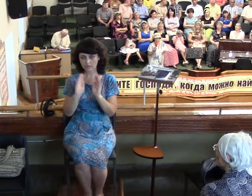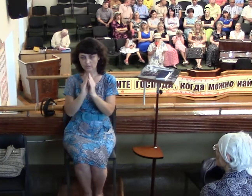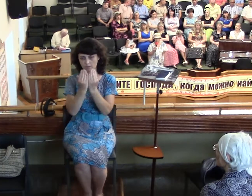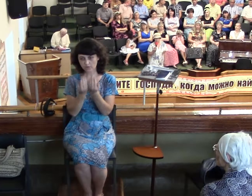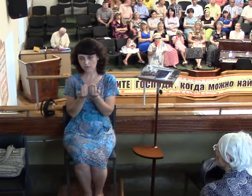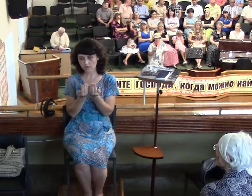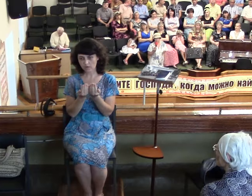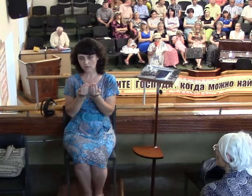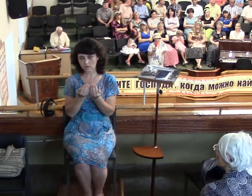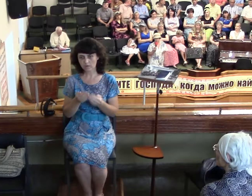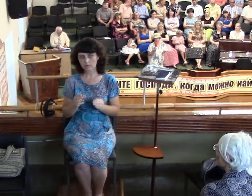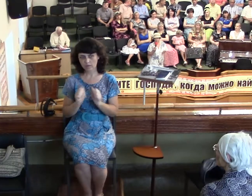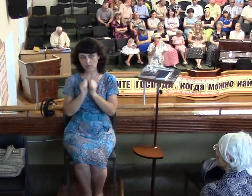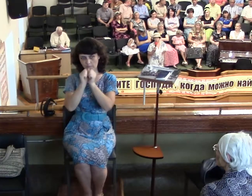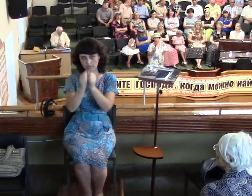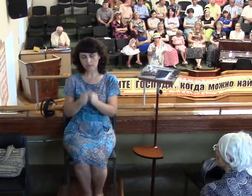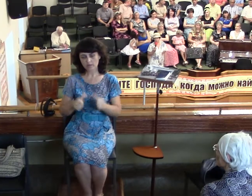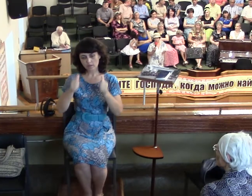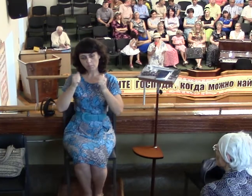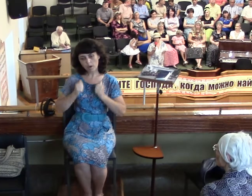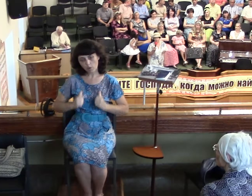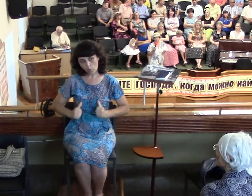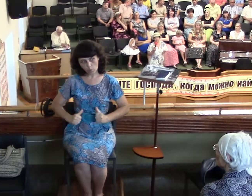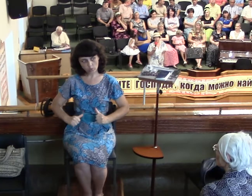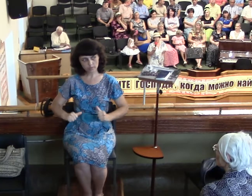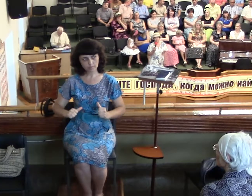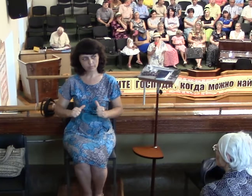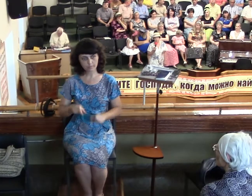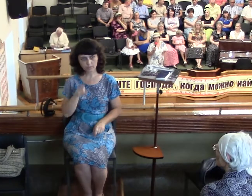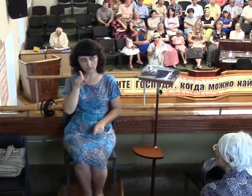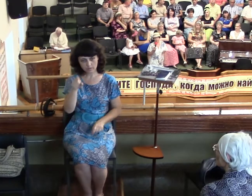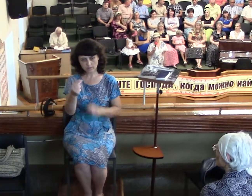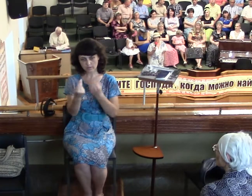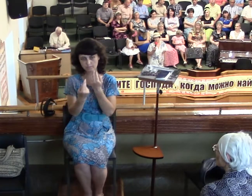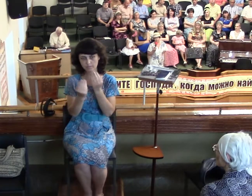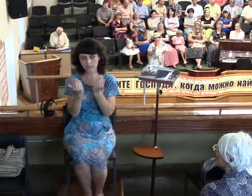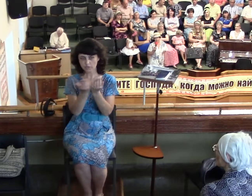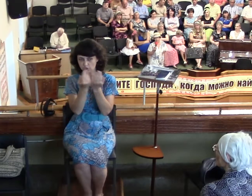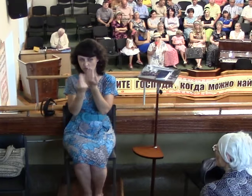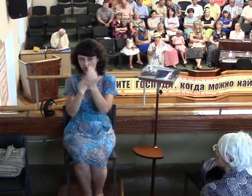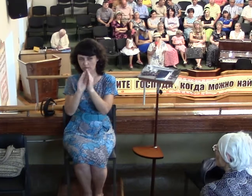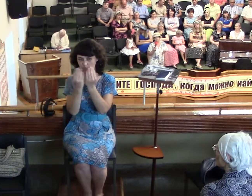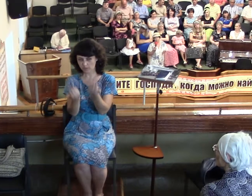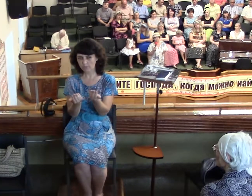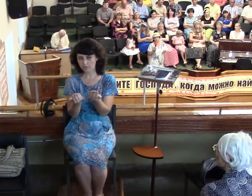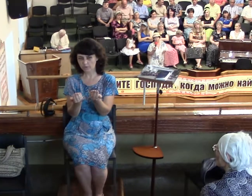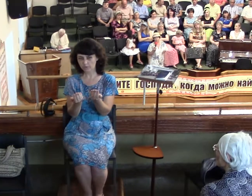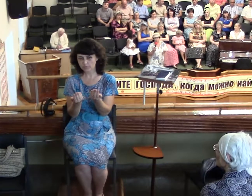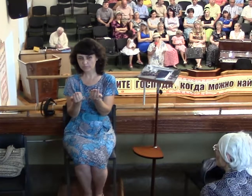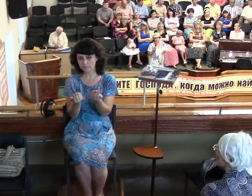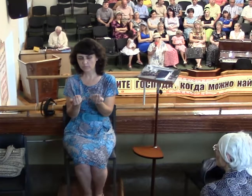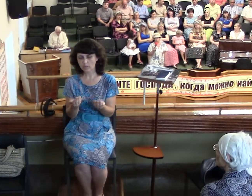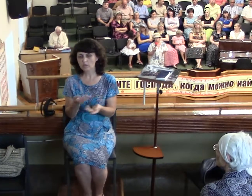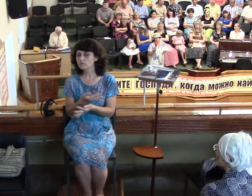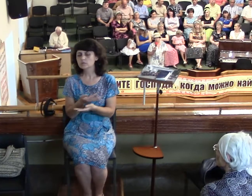Библию вдвоем, вы и Дух Божий, неизъяснимый Он тайны изъяснит, и сколько не было у